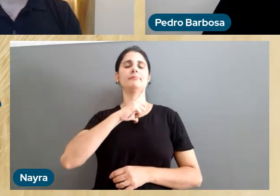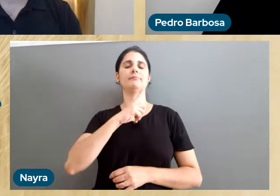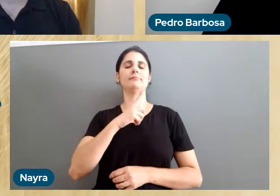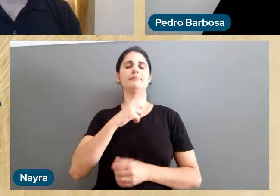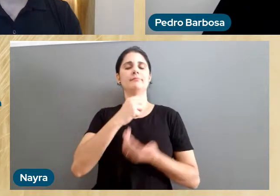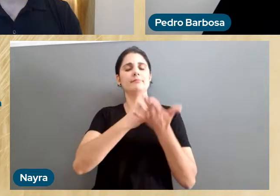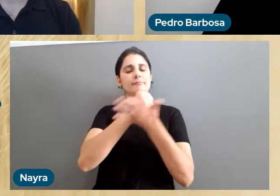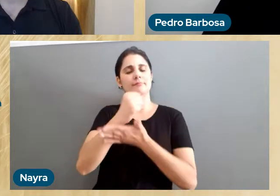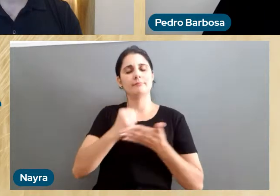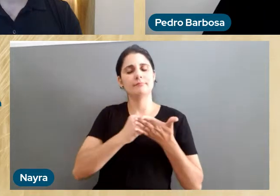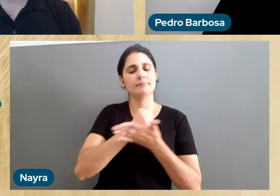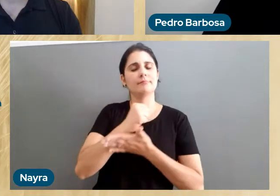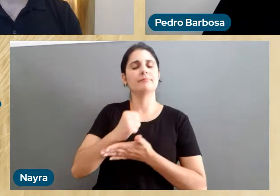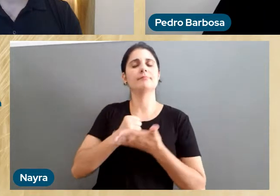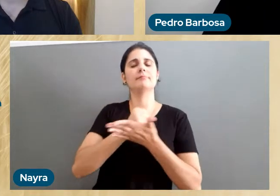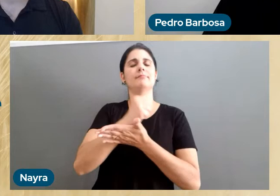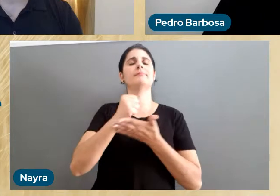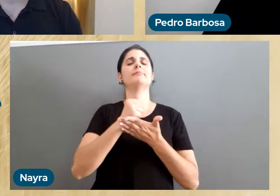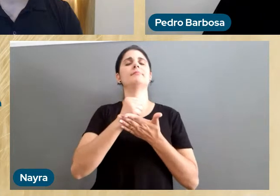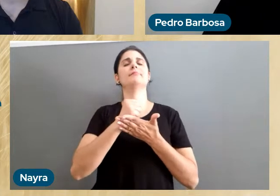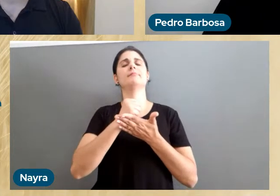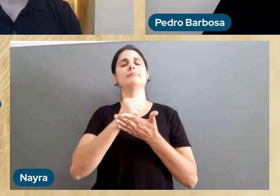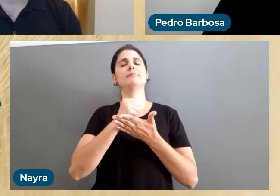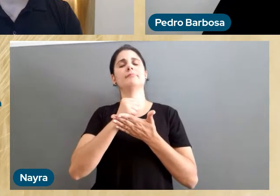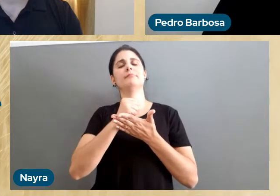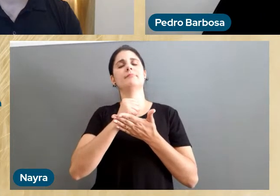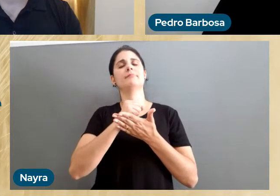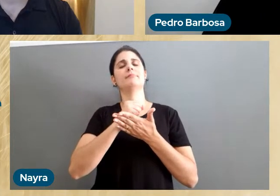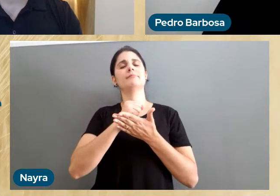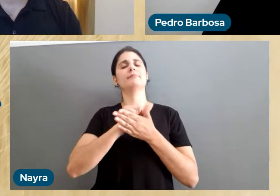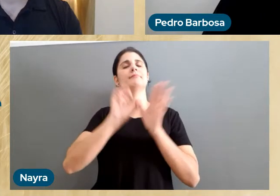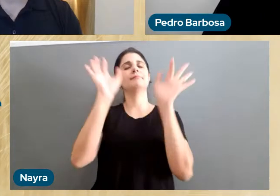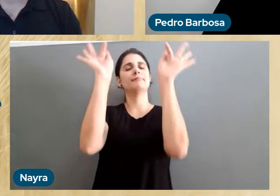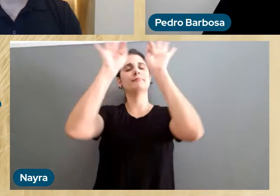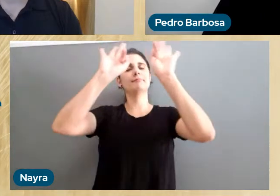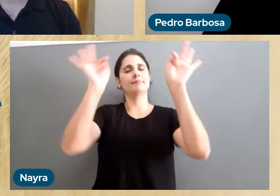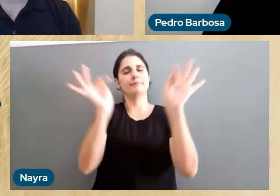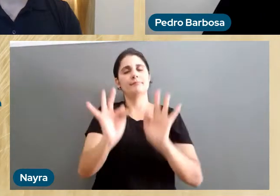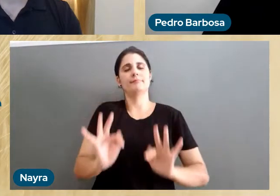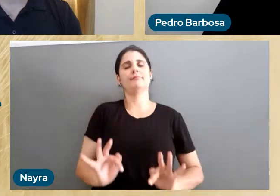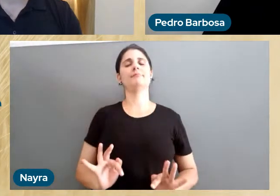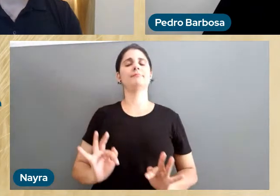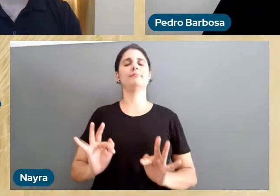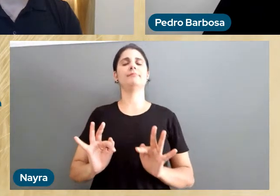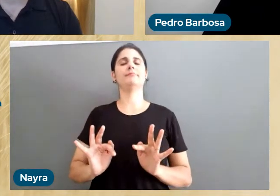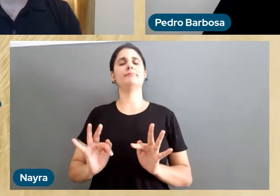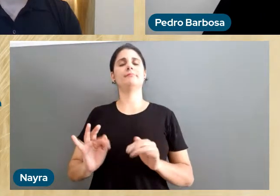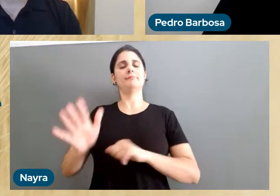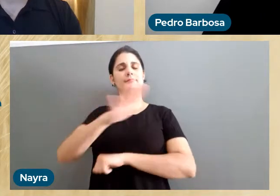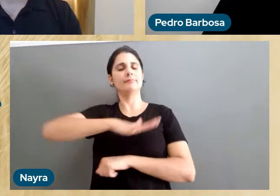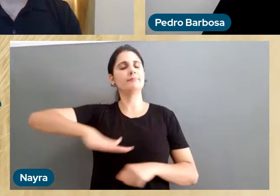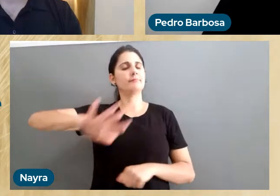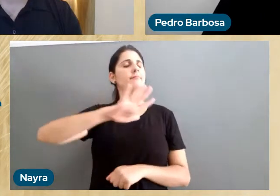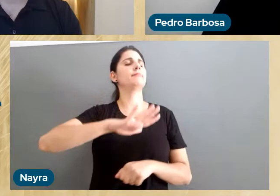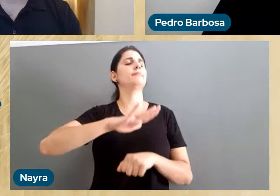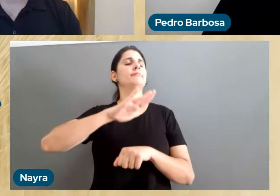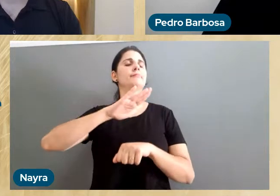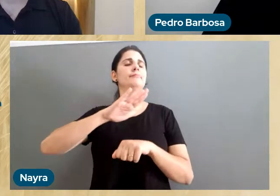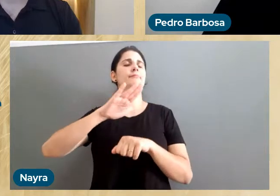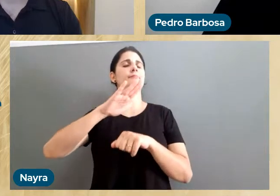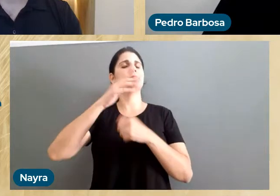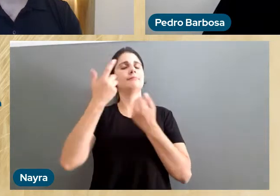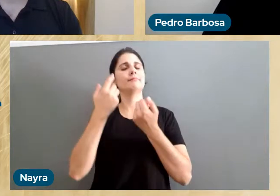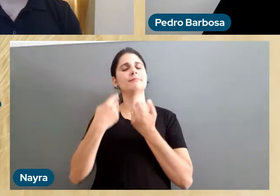orientação para que consigamos construir a nossa felicidade a partir do momento presente,